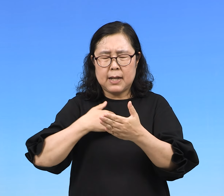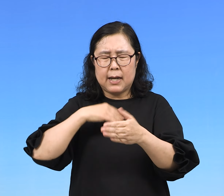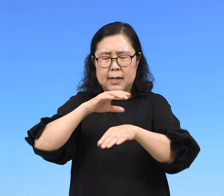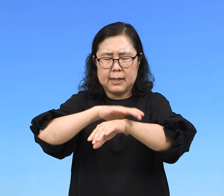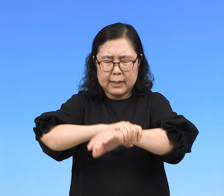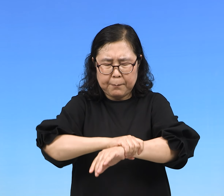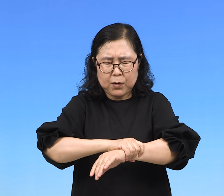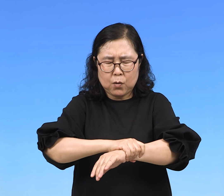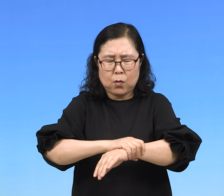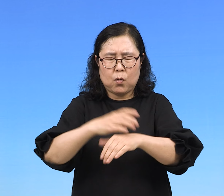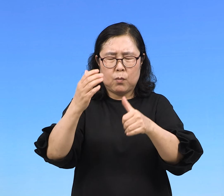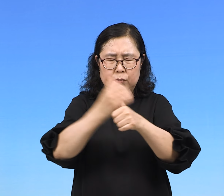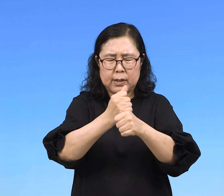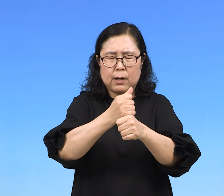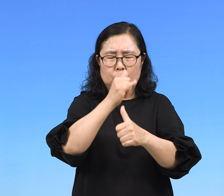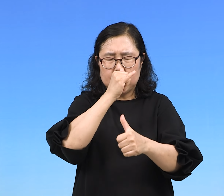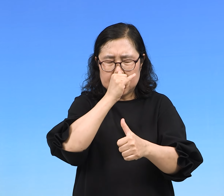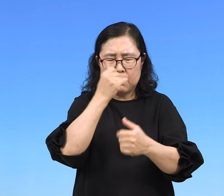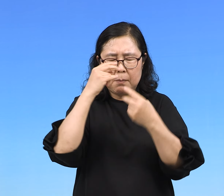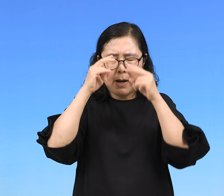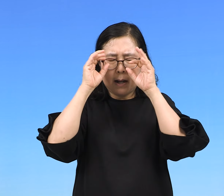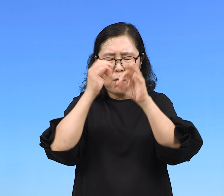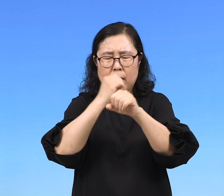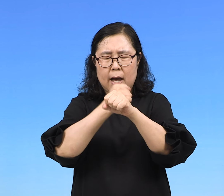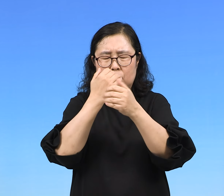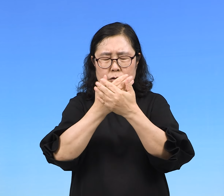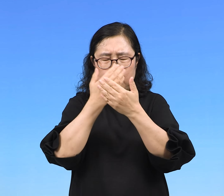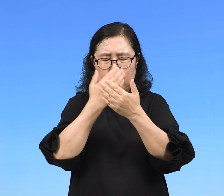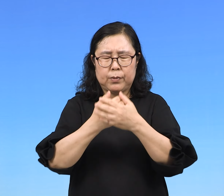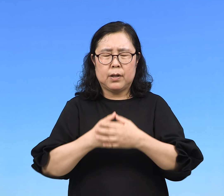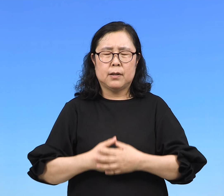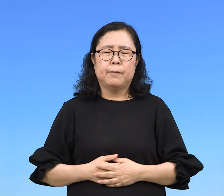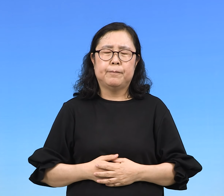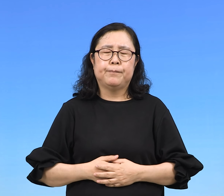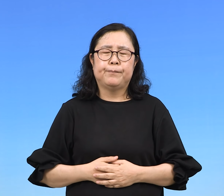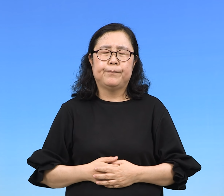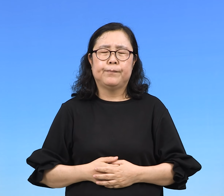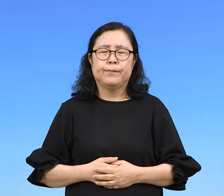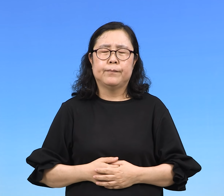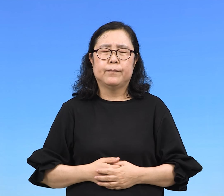확신하며 주님 그렇게 달려가도록 인도하여 주시옵소서.